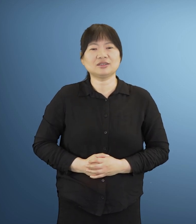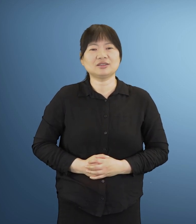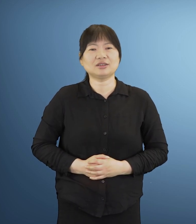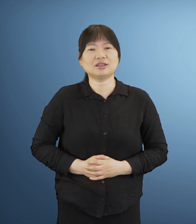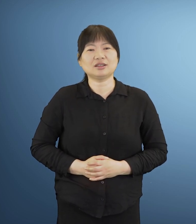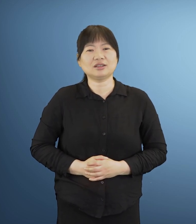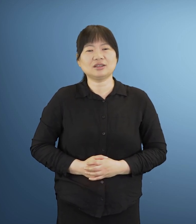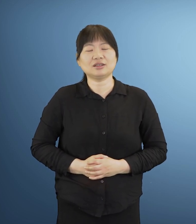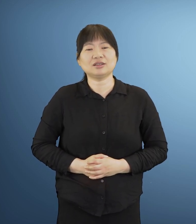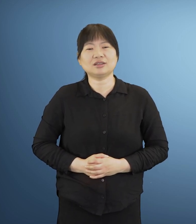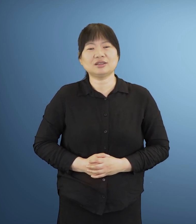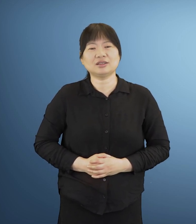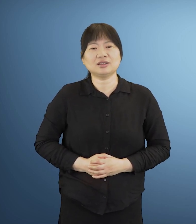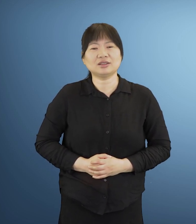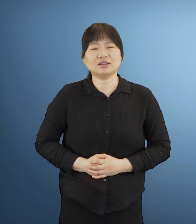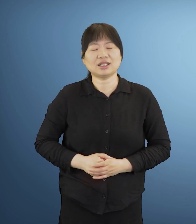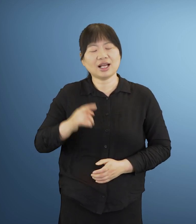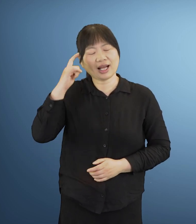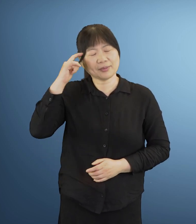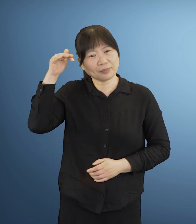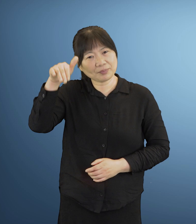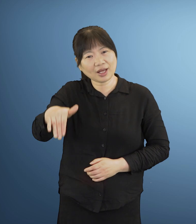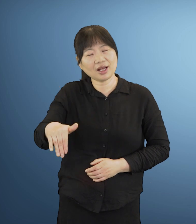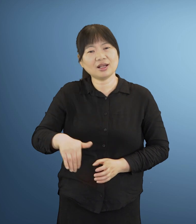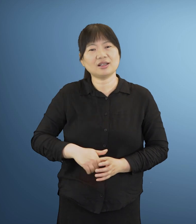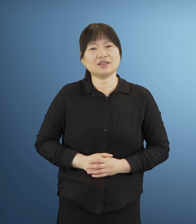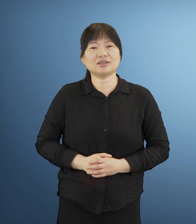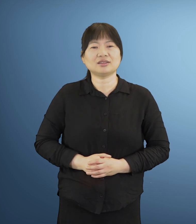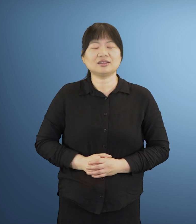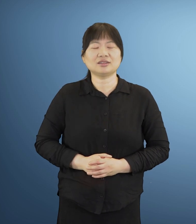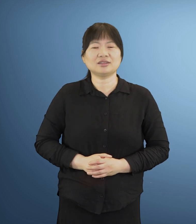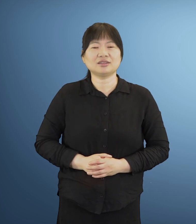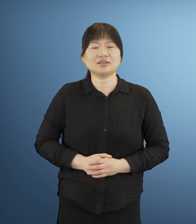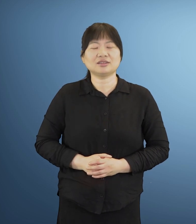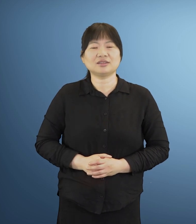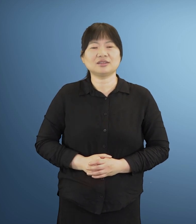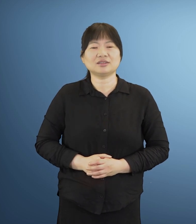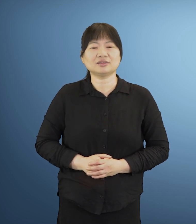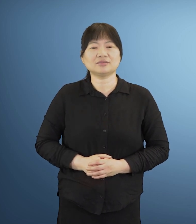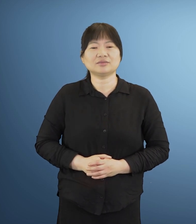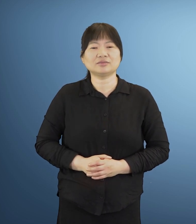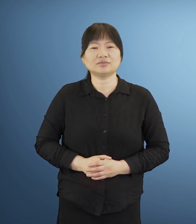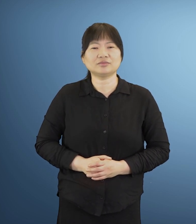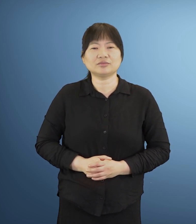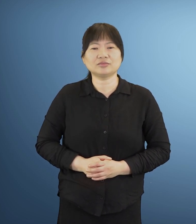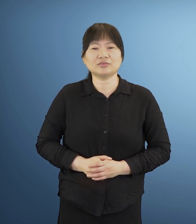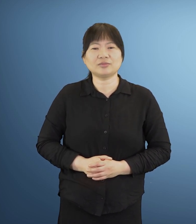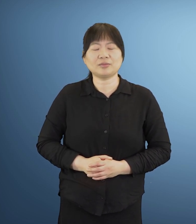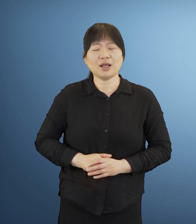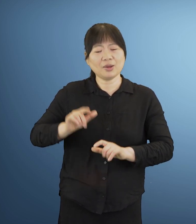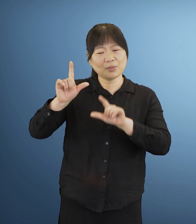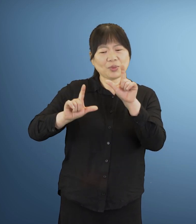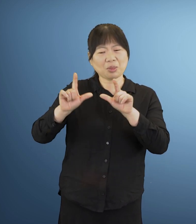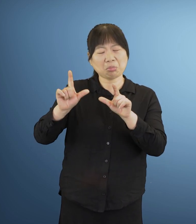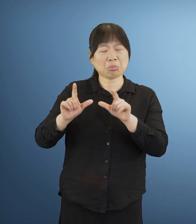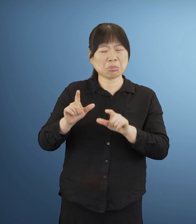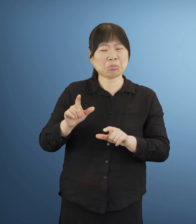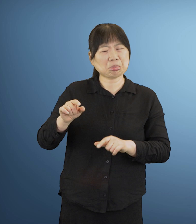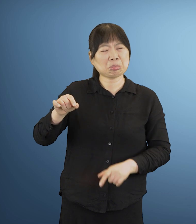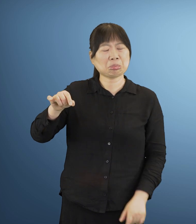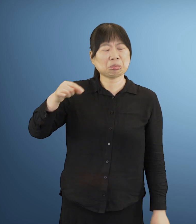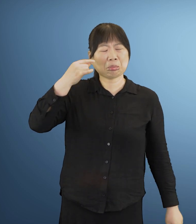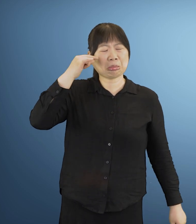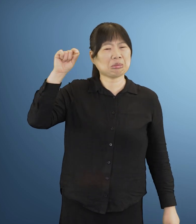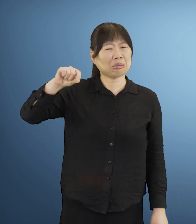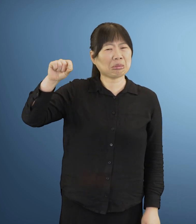그냥 뭐 지능 낮은 IQ 75의 삶이 행색이 저렇지,